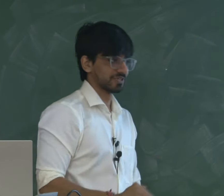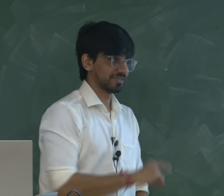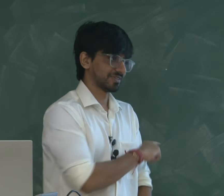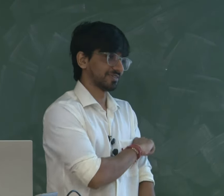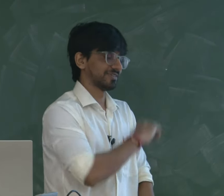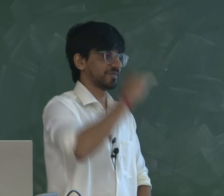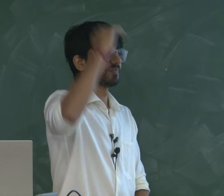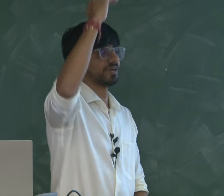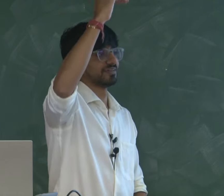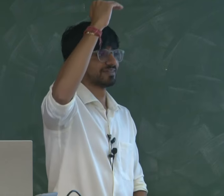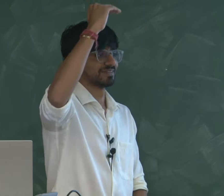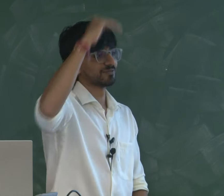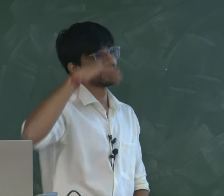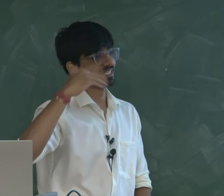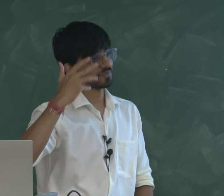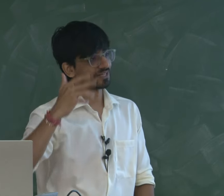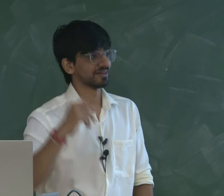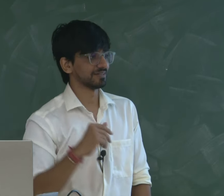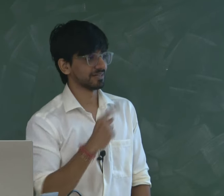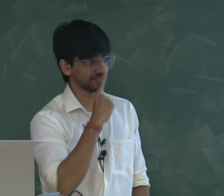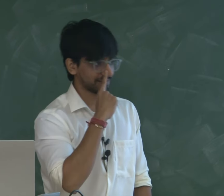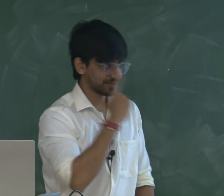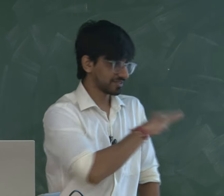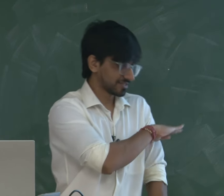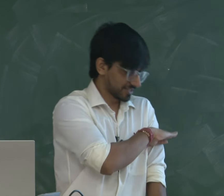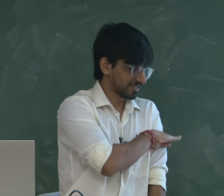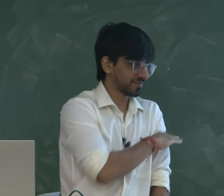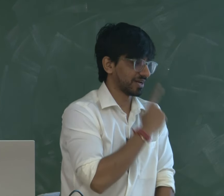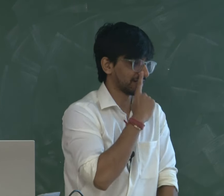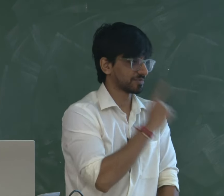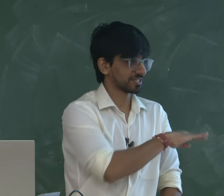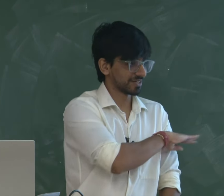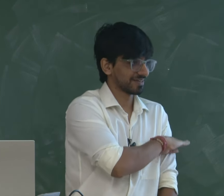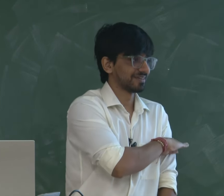छोटी बड़ी, वही सेम ब्रदर के लिए जाएगा. सिस्टर पहले आप सिस्टर करिए